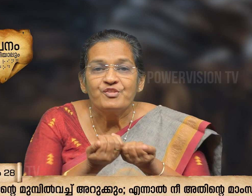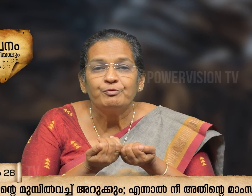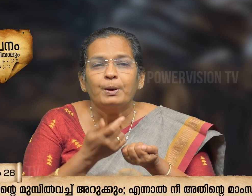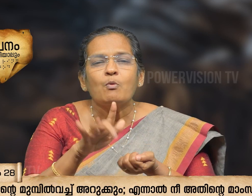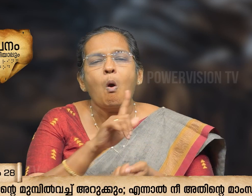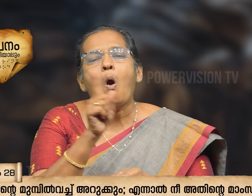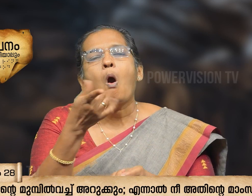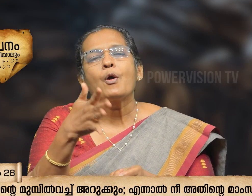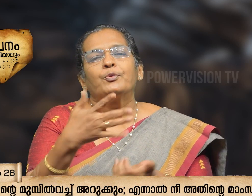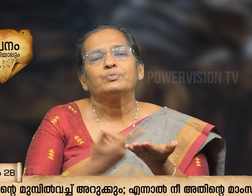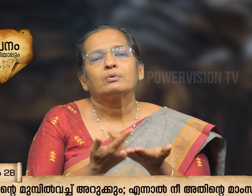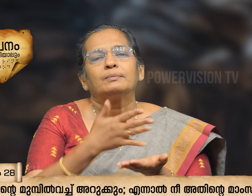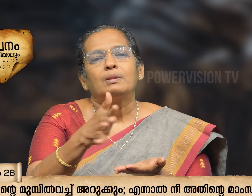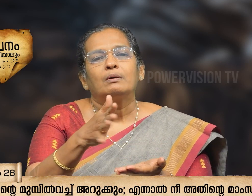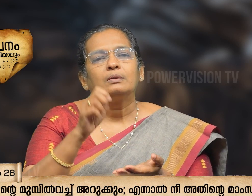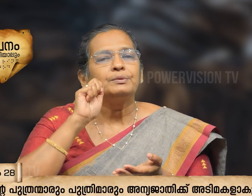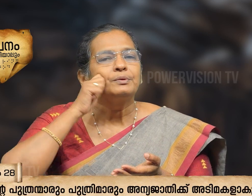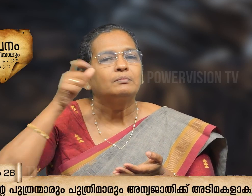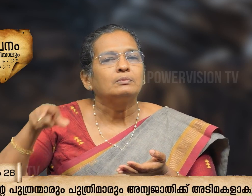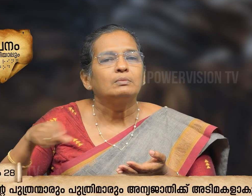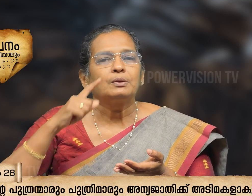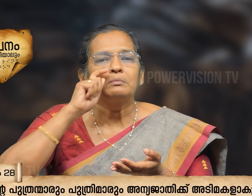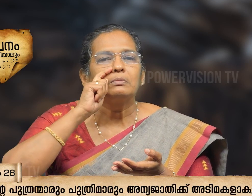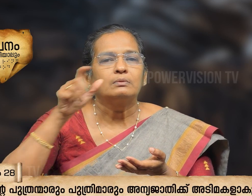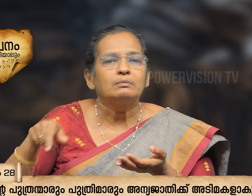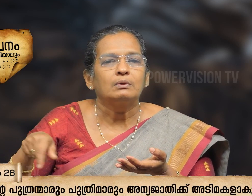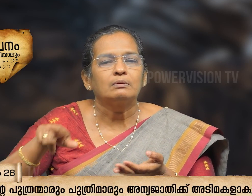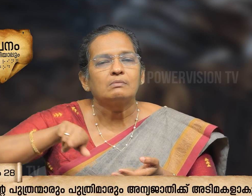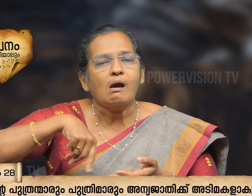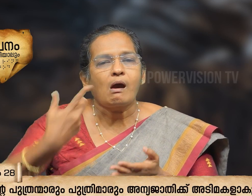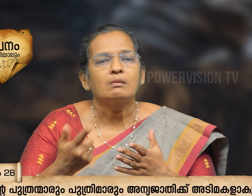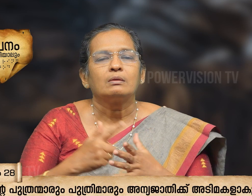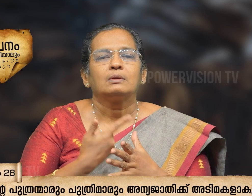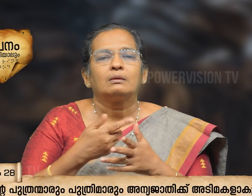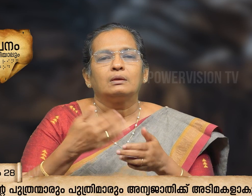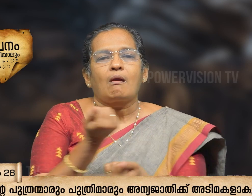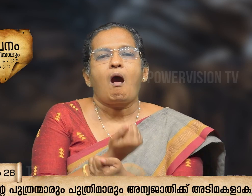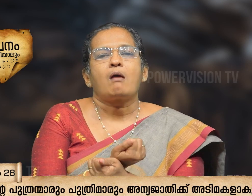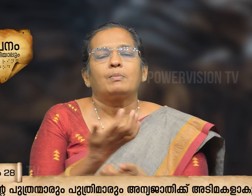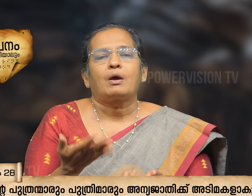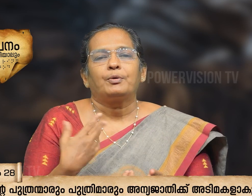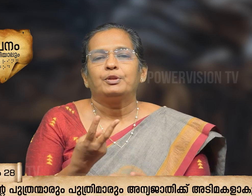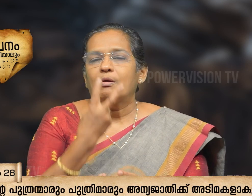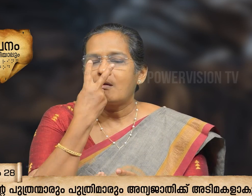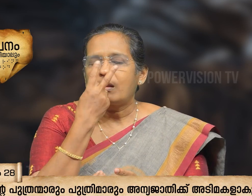വിടിവിപ്പാൻ നിനക്കാരുമുണ്ടാകയില്ല. നിന്റെ പുത്രന്മാരും പുത്രിമാരും അന്യജാതിക്ക് അടിമകളാകും. നിന്റെ